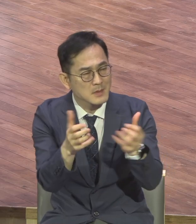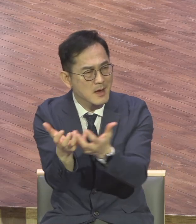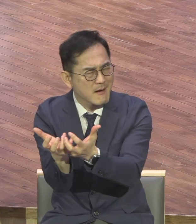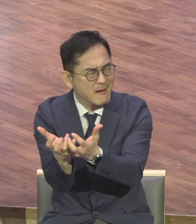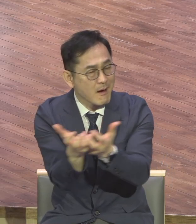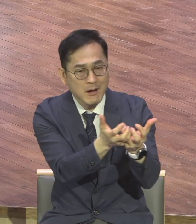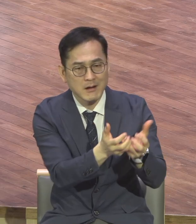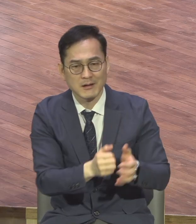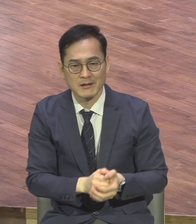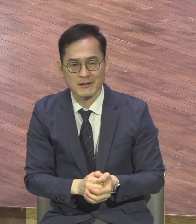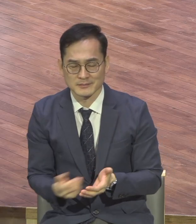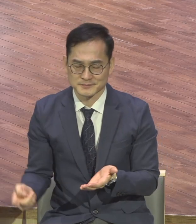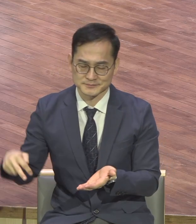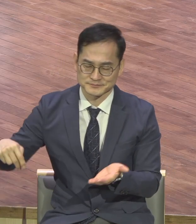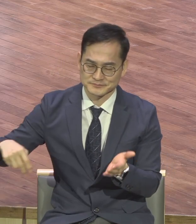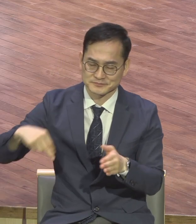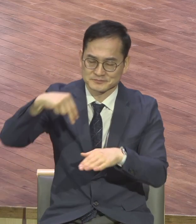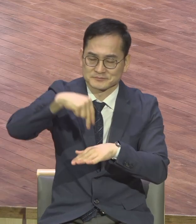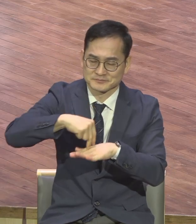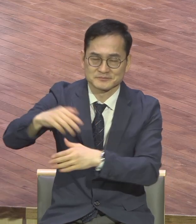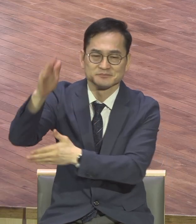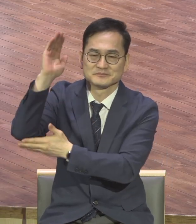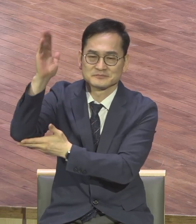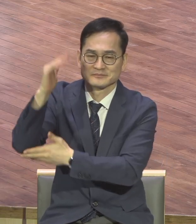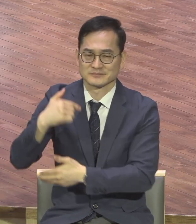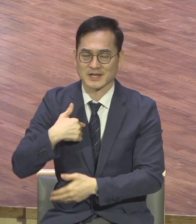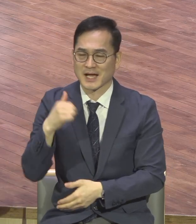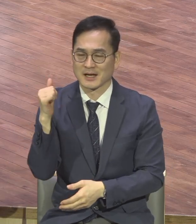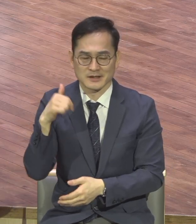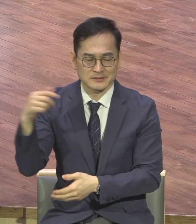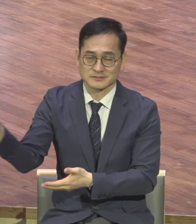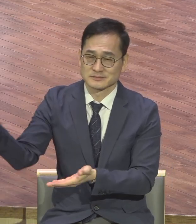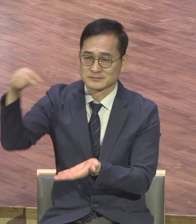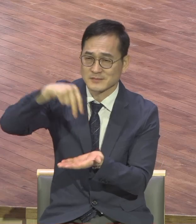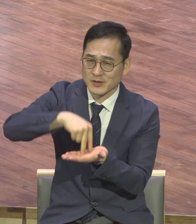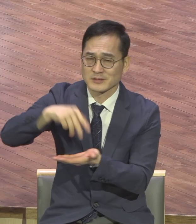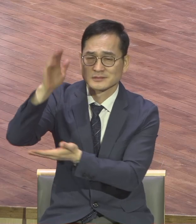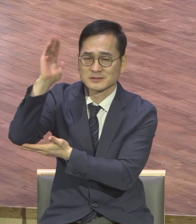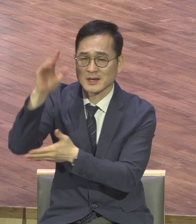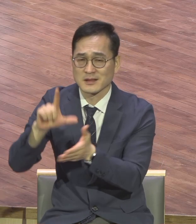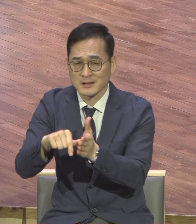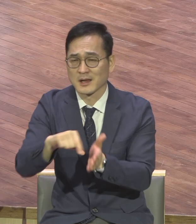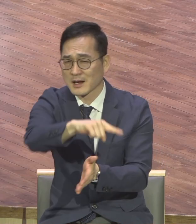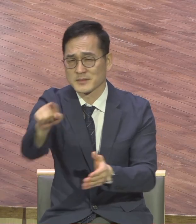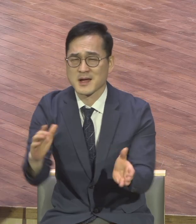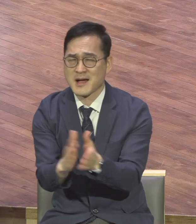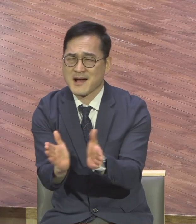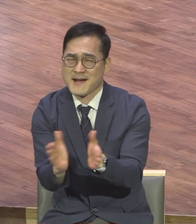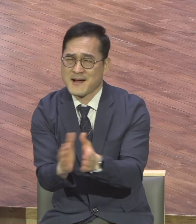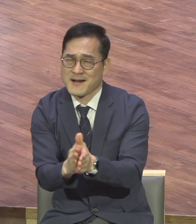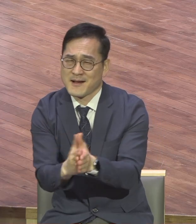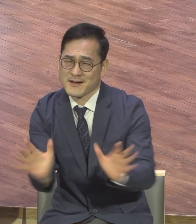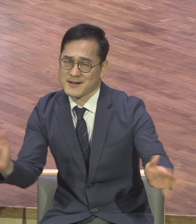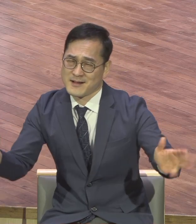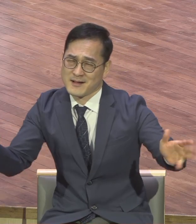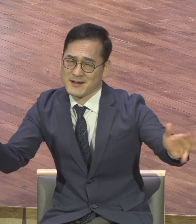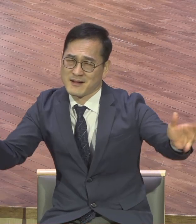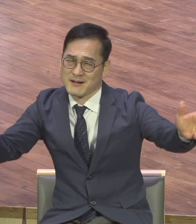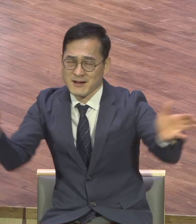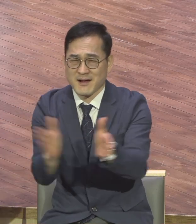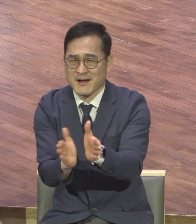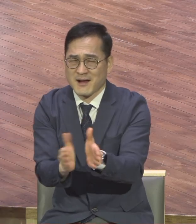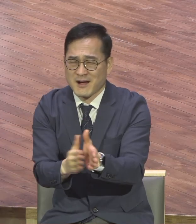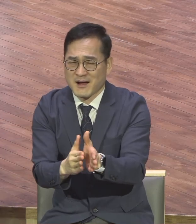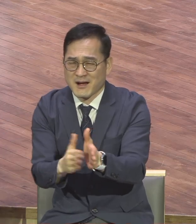그런데 설교를 하러 올라가는데 나를 소개하고 설교 올라가는데 얼마나 박수를 세게 치는지 끝이 안